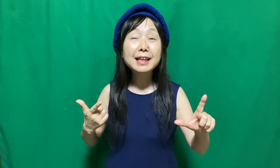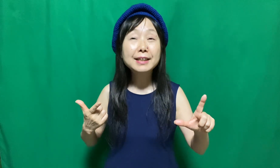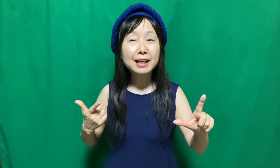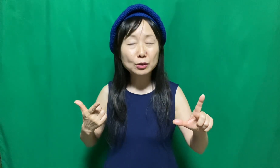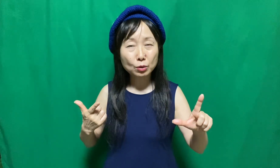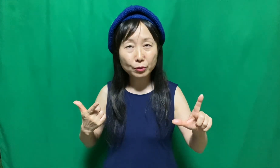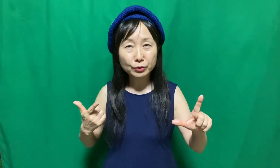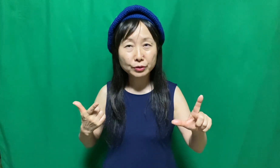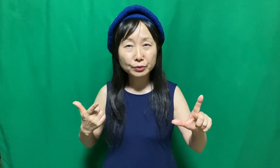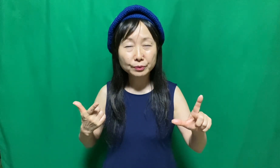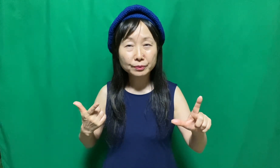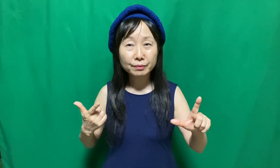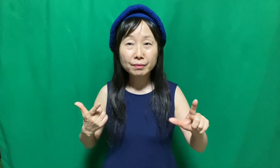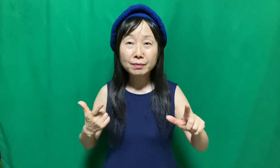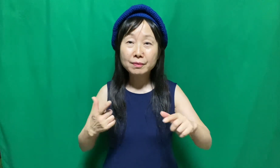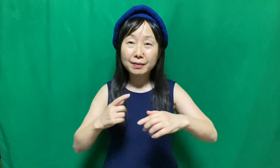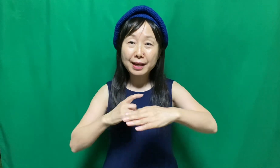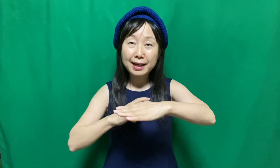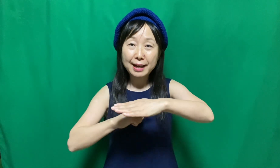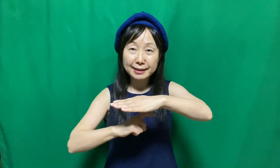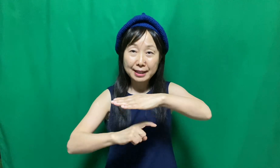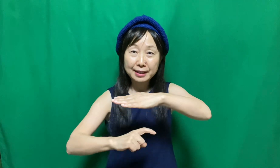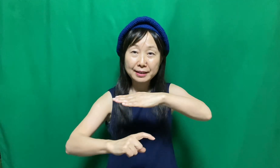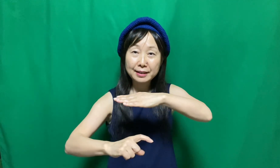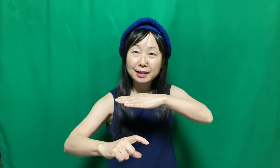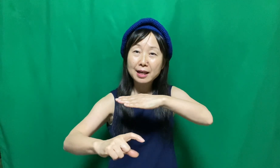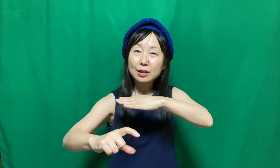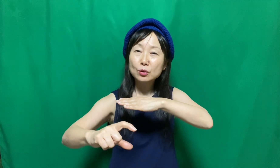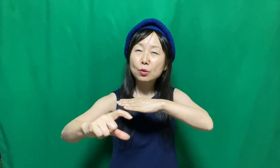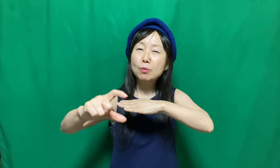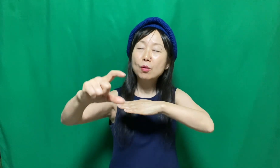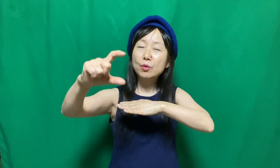日が昇る。ね、朝日が昇る。